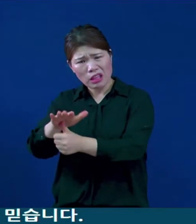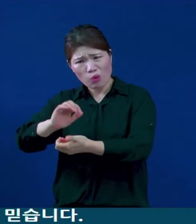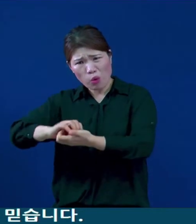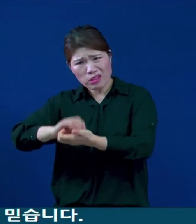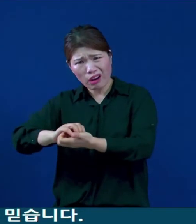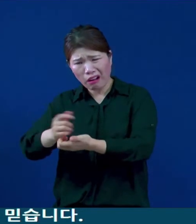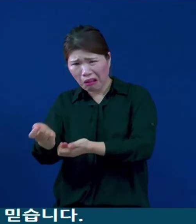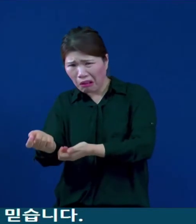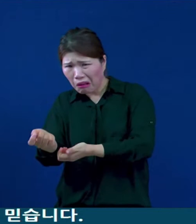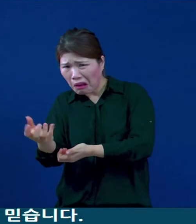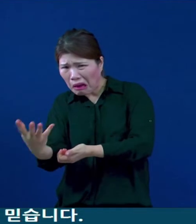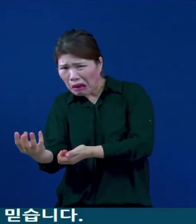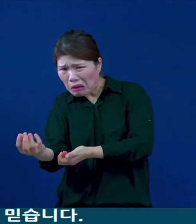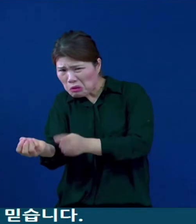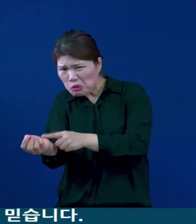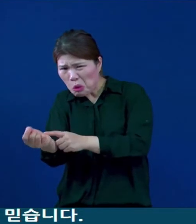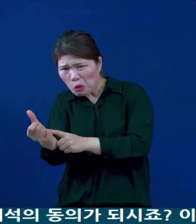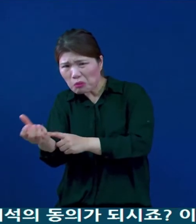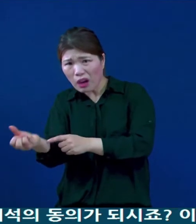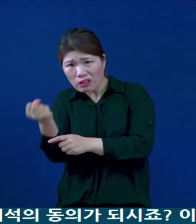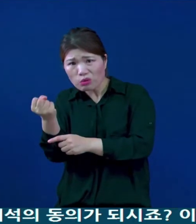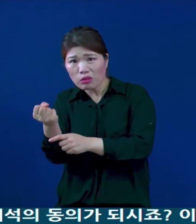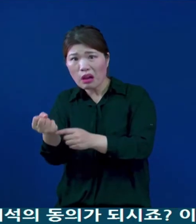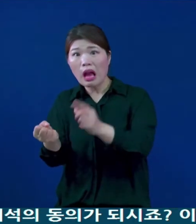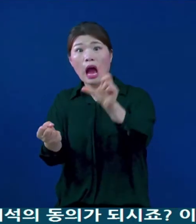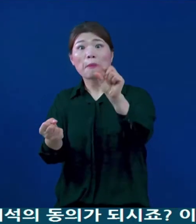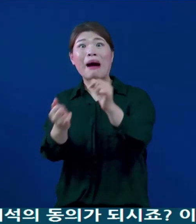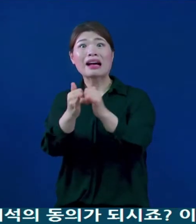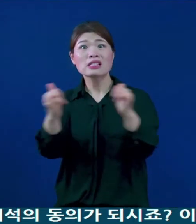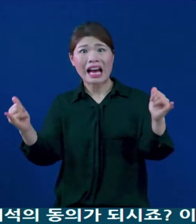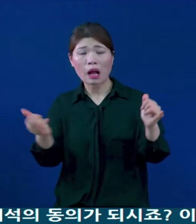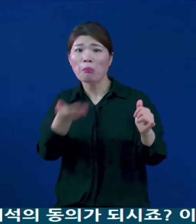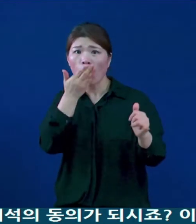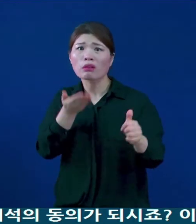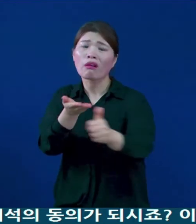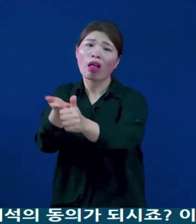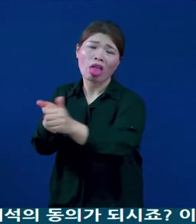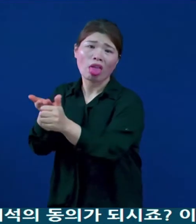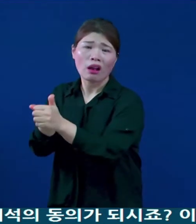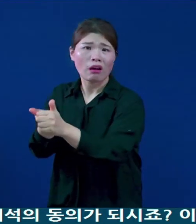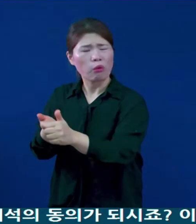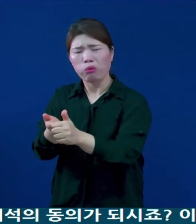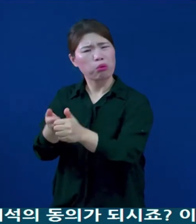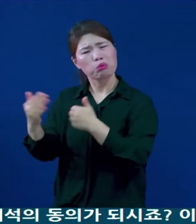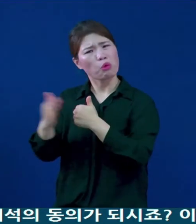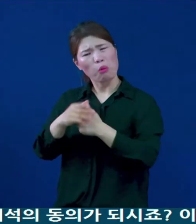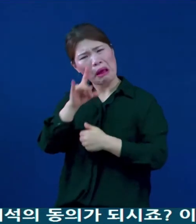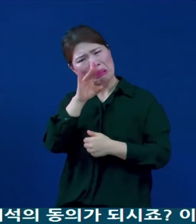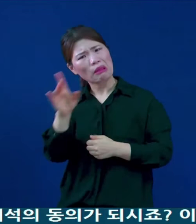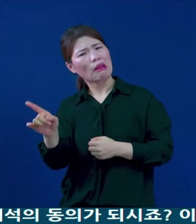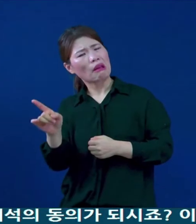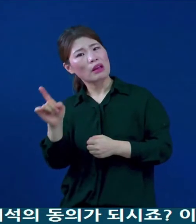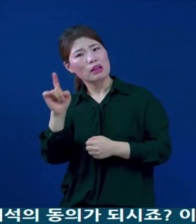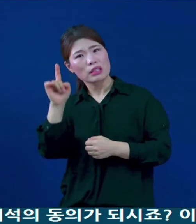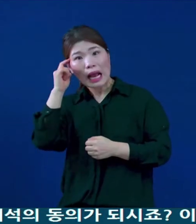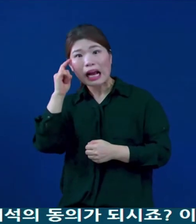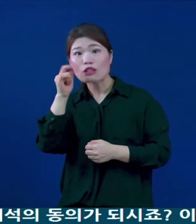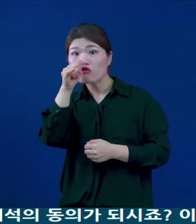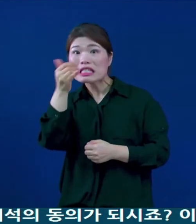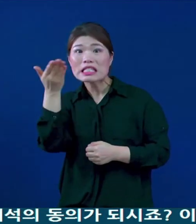가지고 만여 명 되는 사람에게 무슨 유익이, 무슨 일을, 무슨 도움이 되겠습니까? 이런 생각을 할 수